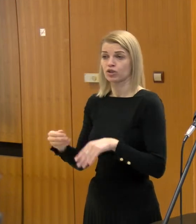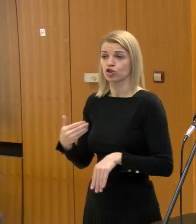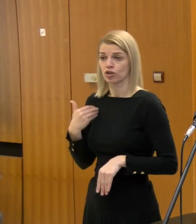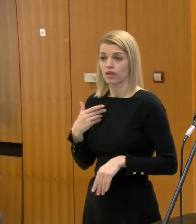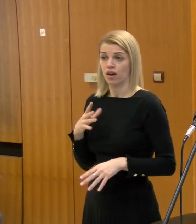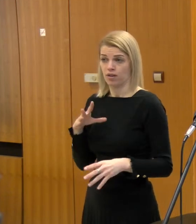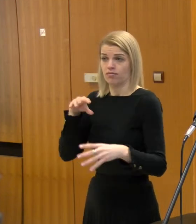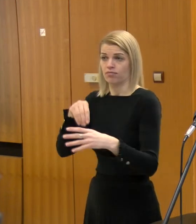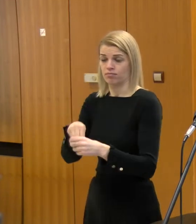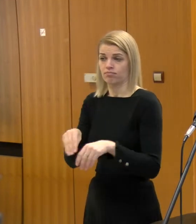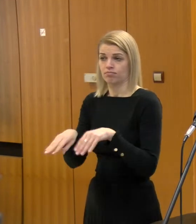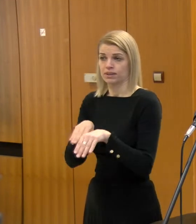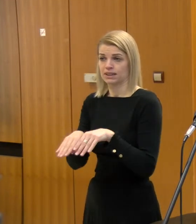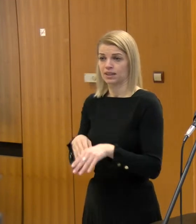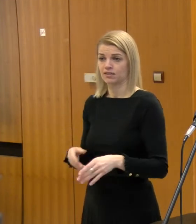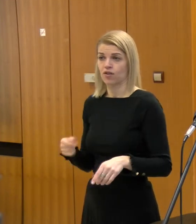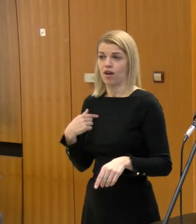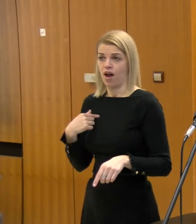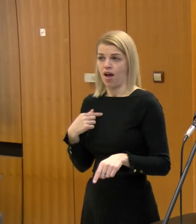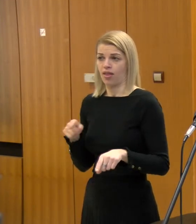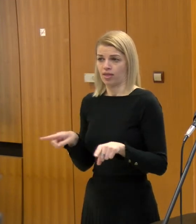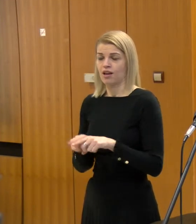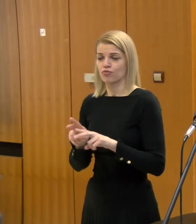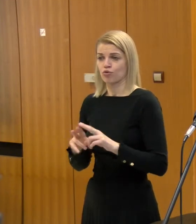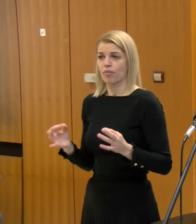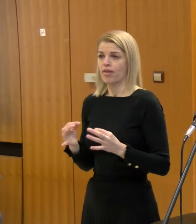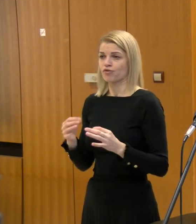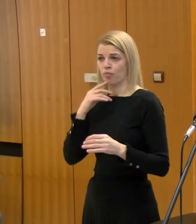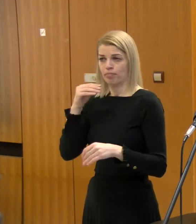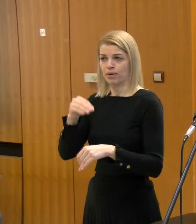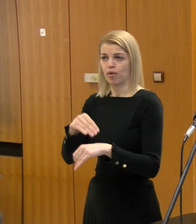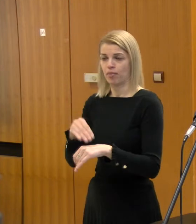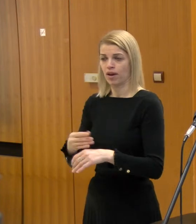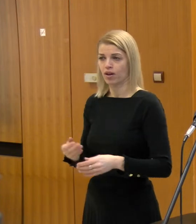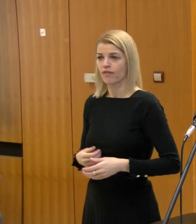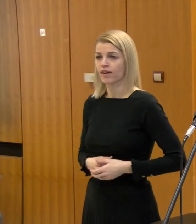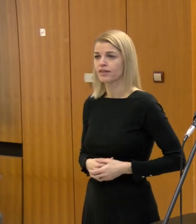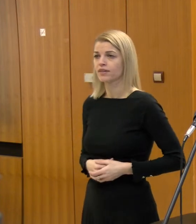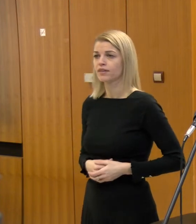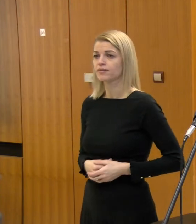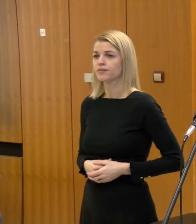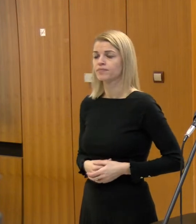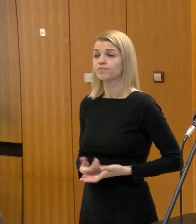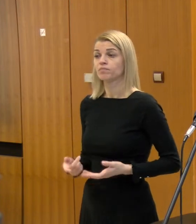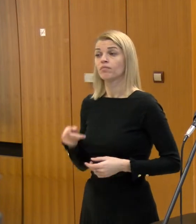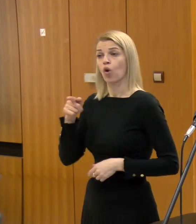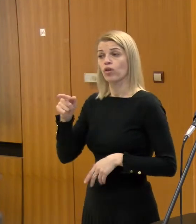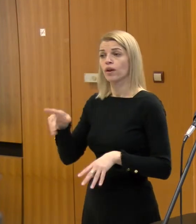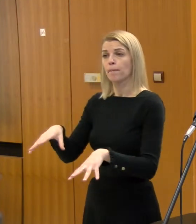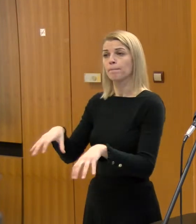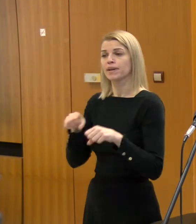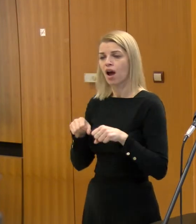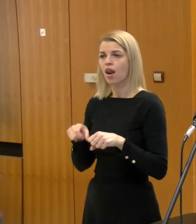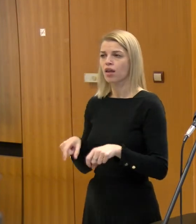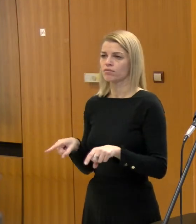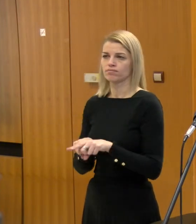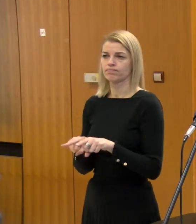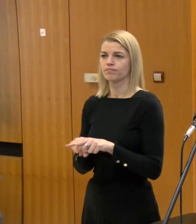školstva patrí k rezortu, tak tiež môžem niečo pripomienkovať. Tak. A oni to prijali ako